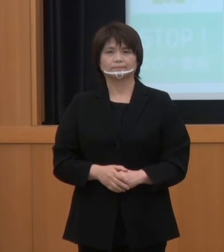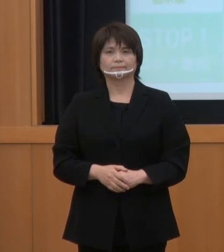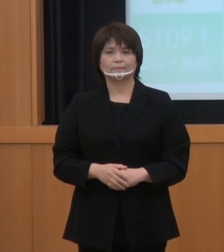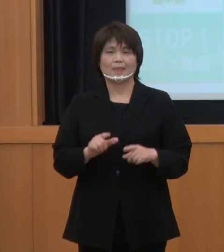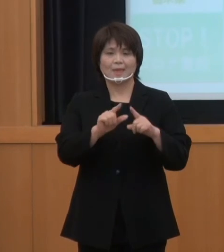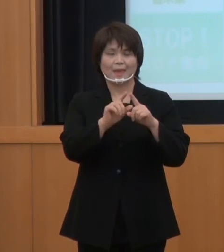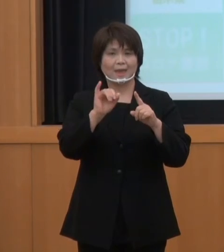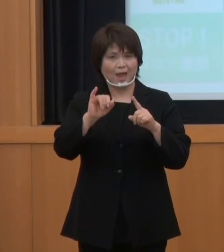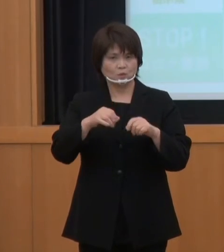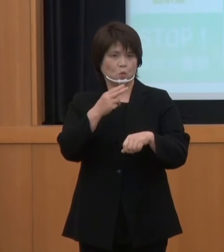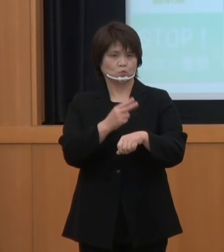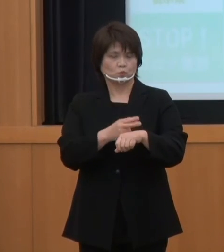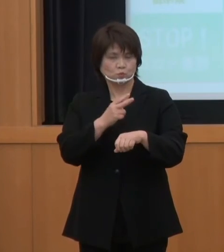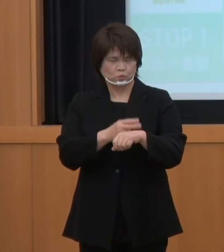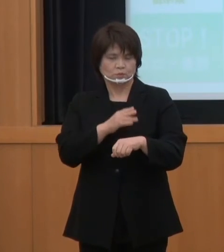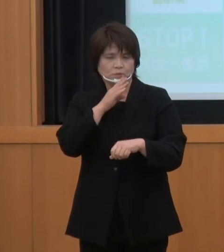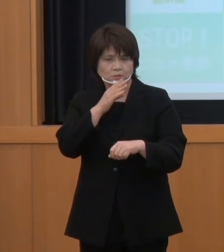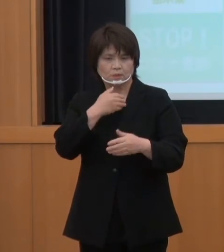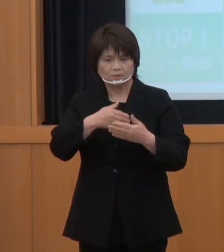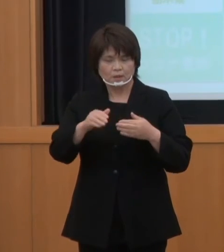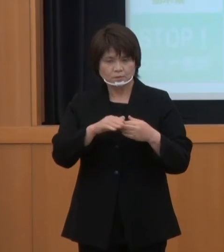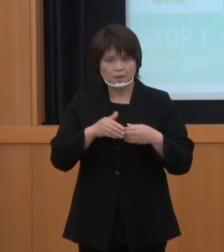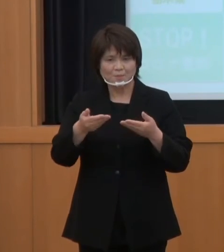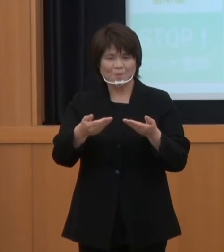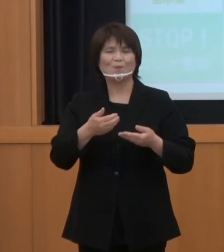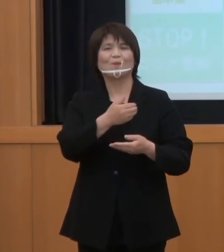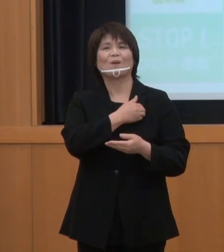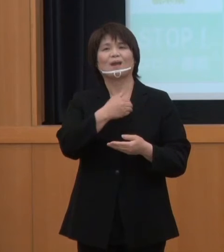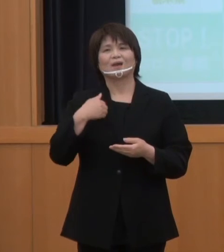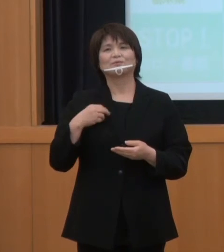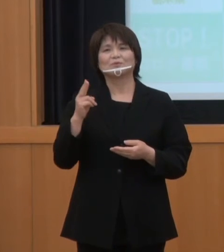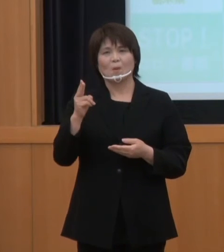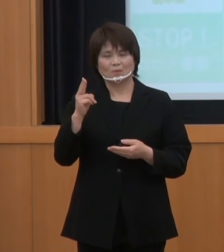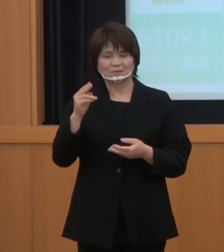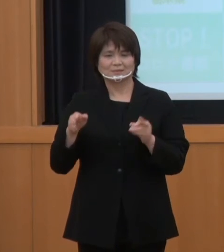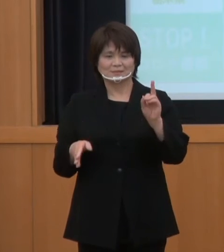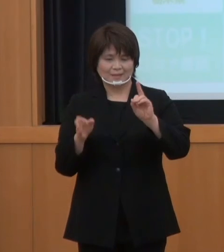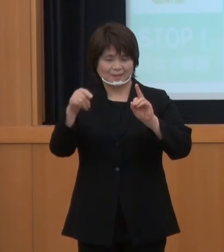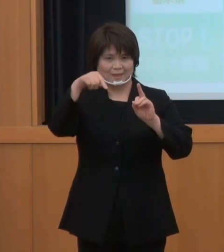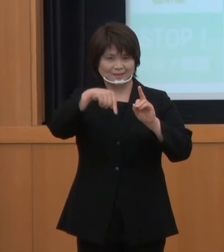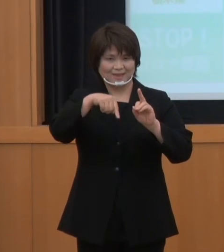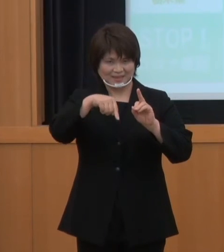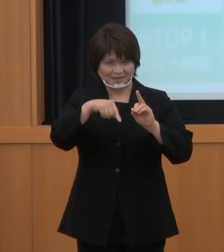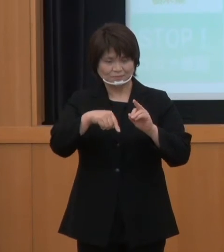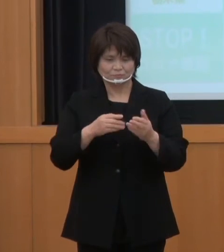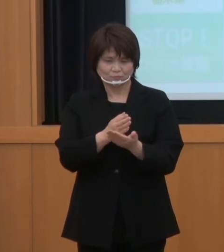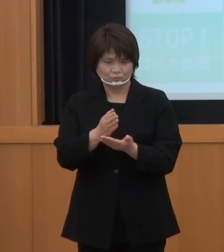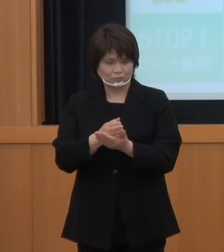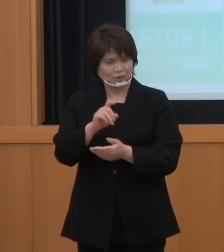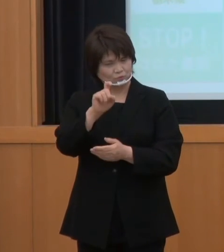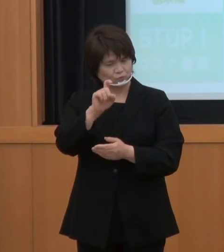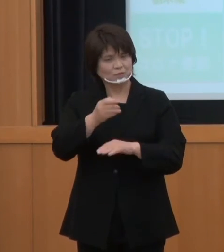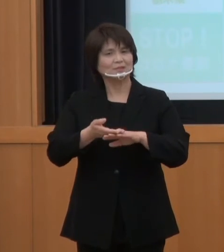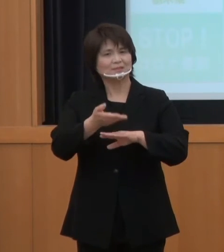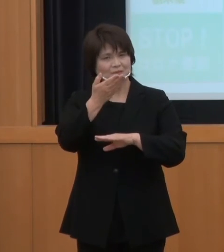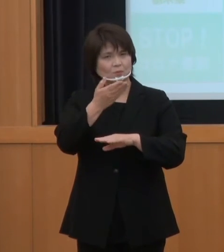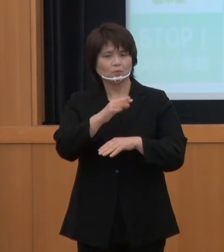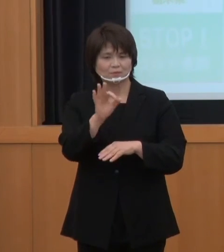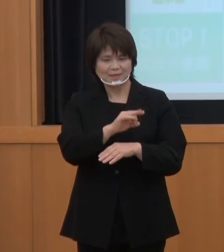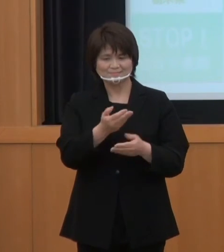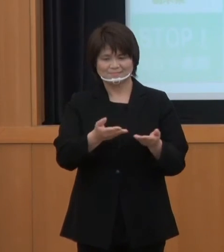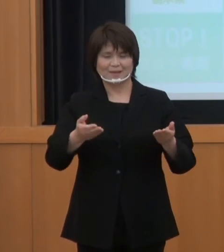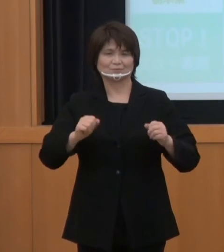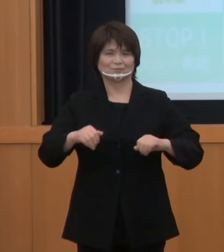AI 等の技術を体感してもらえるよう、常時10種以上のソリューションを展示することとしております。また、企業